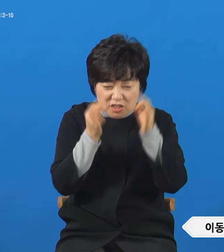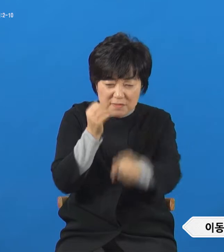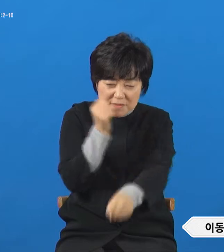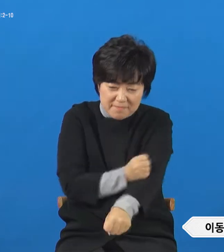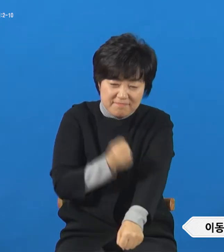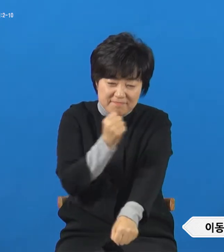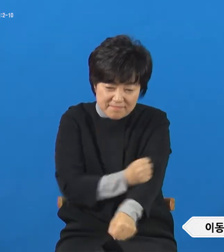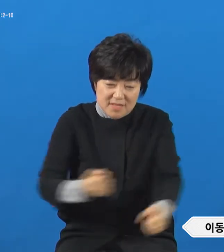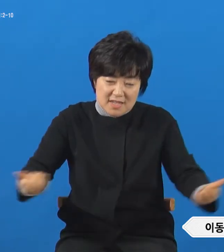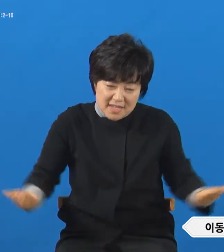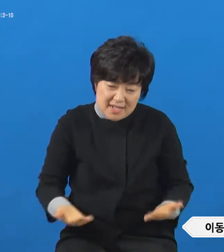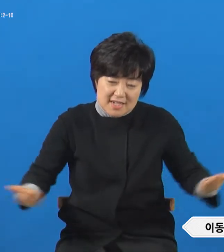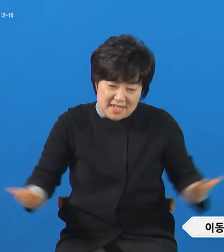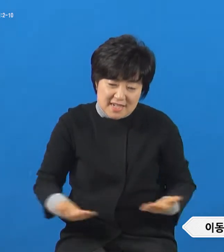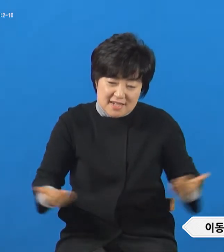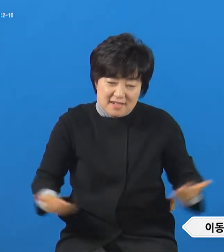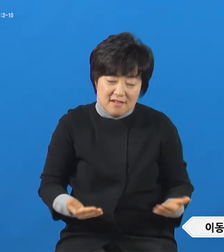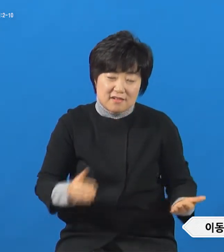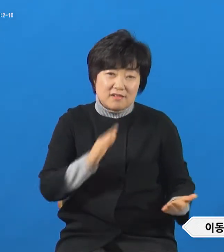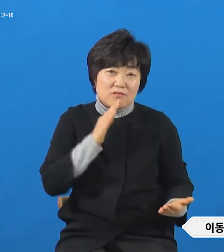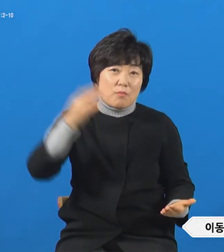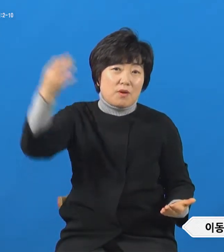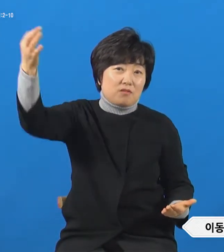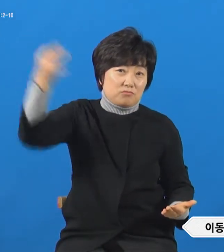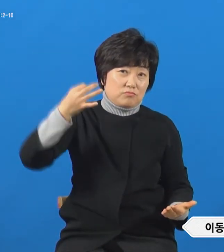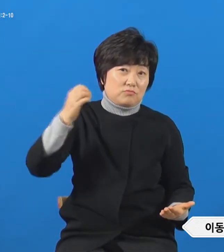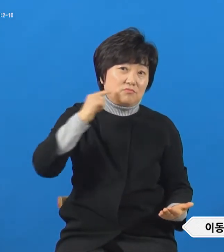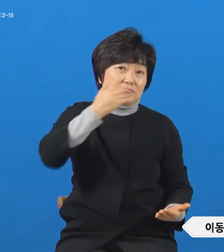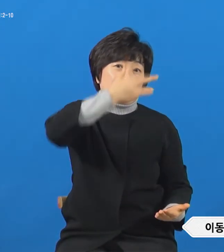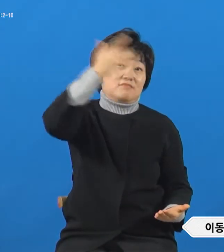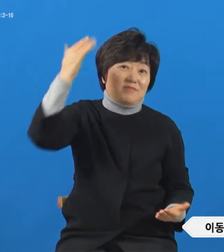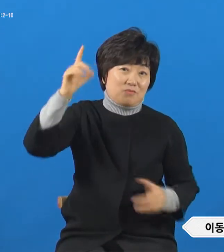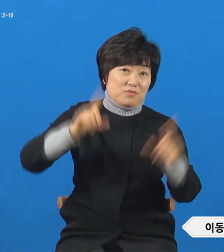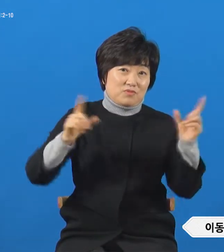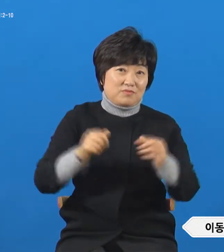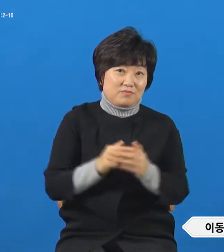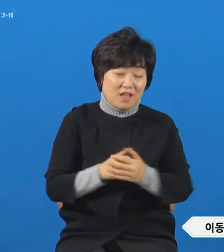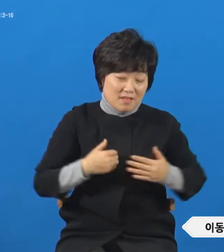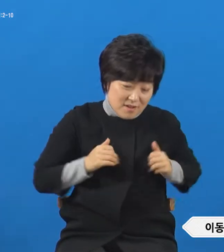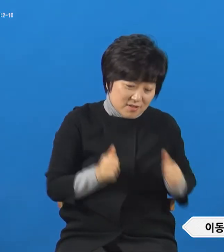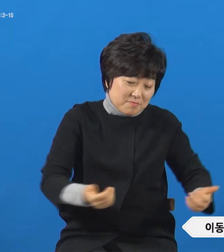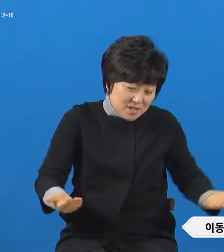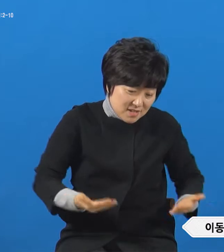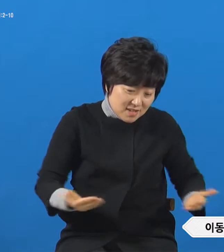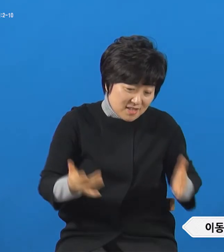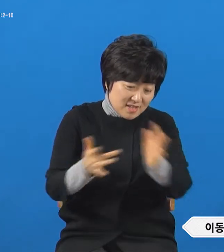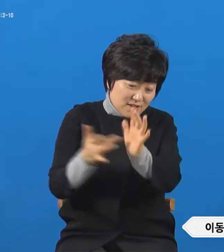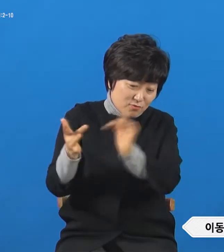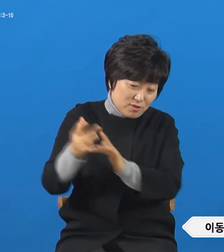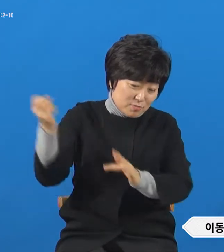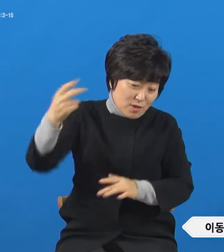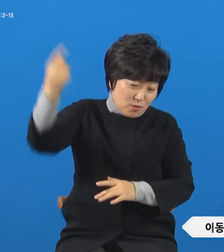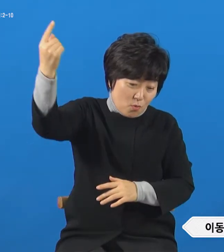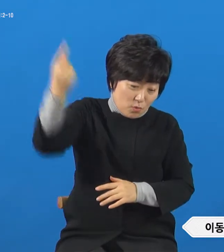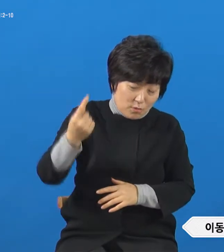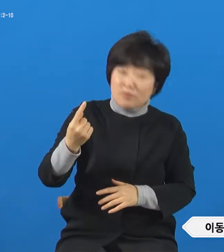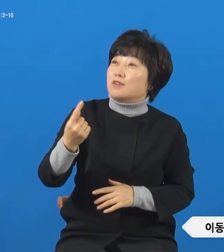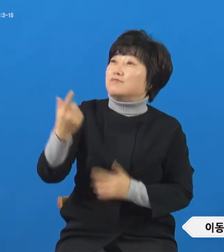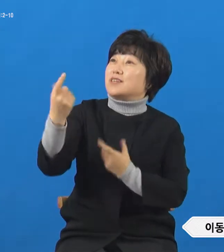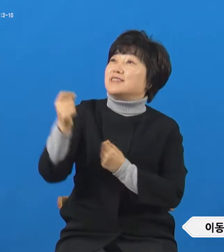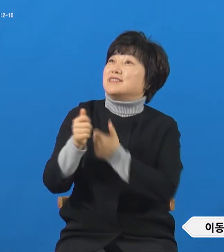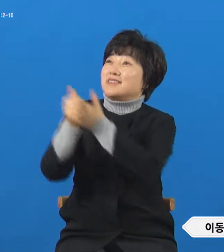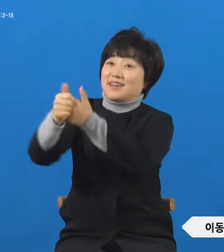열심히 일하는 모습, 주님 앞에 얼마나 아름다운 모습이에요. 내가 열심히 일하는 내 직장에서 주님이 오셨어요. 주님 오셨네요. 그러고 가시면